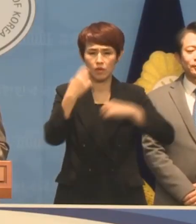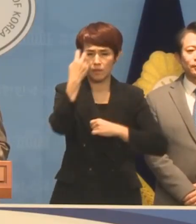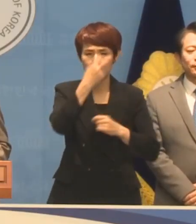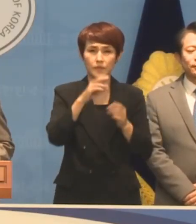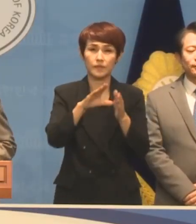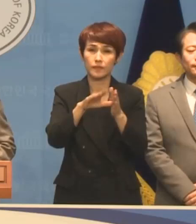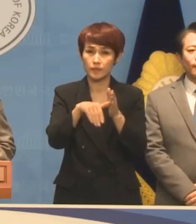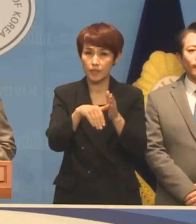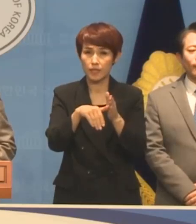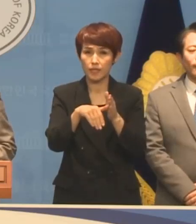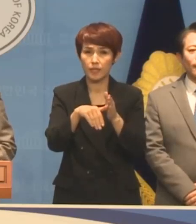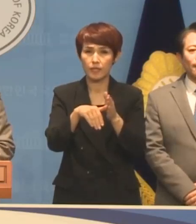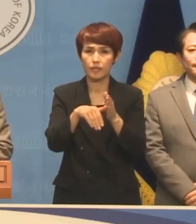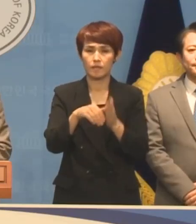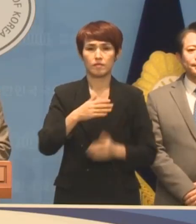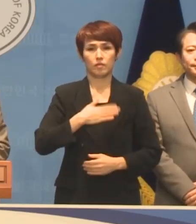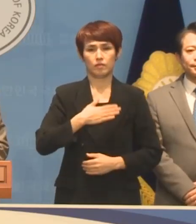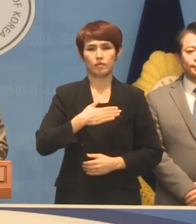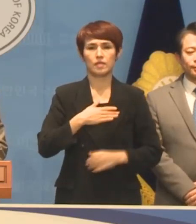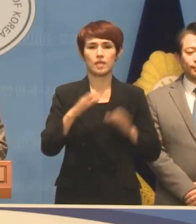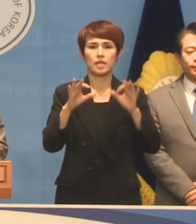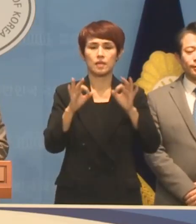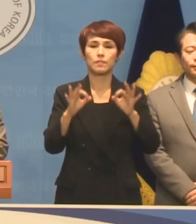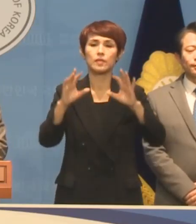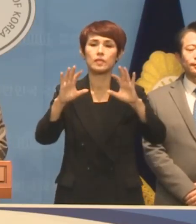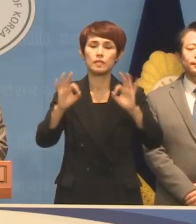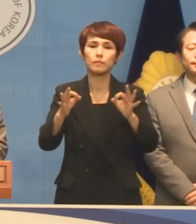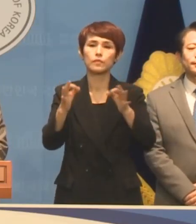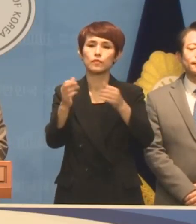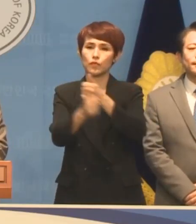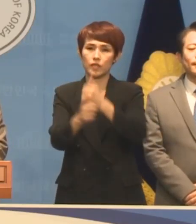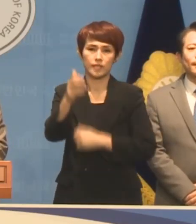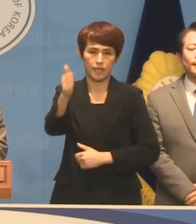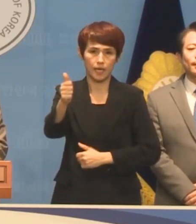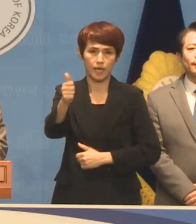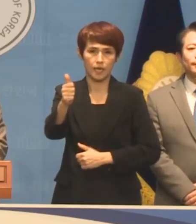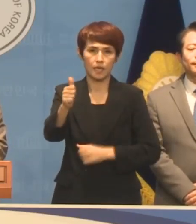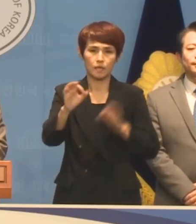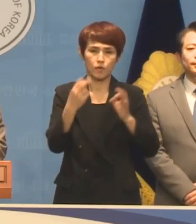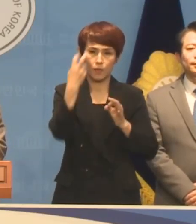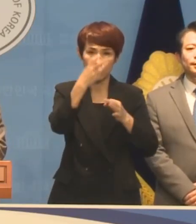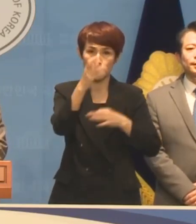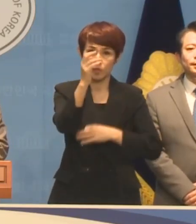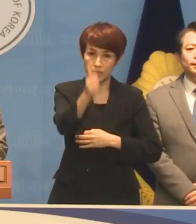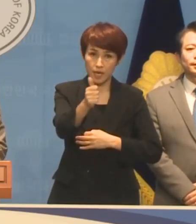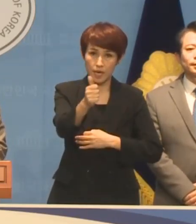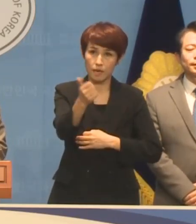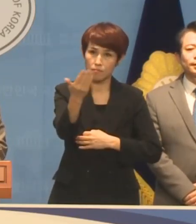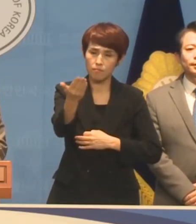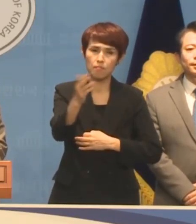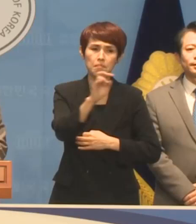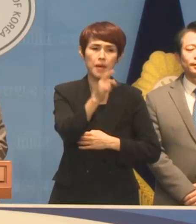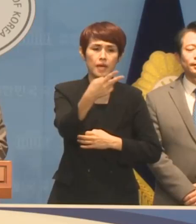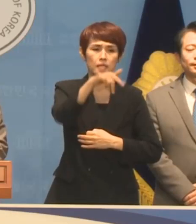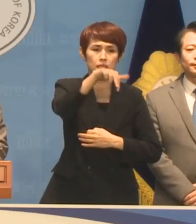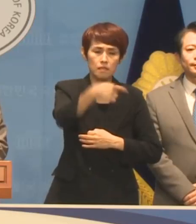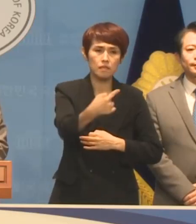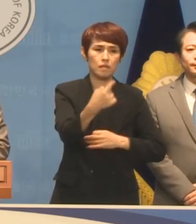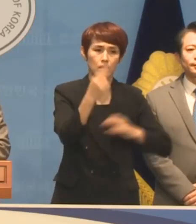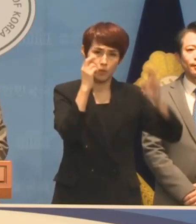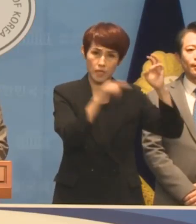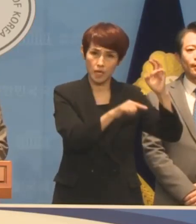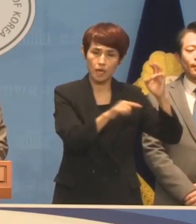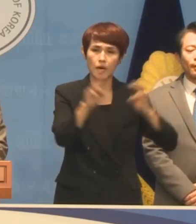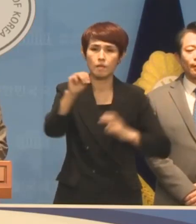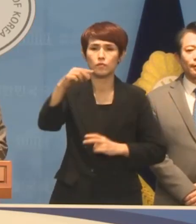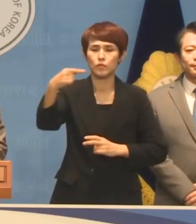내내 본 의원은 김병환 금융위원장 그리고 이복현 금융감독원장에게 메리츠 화재